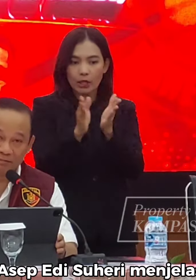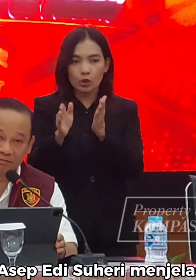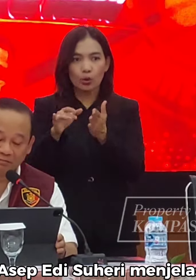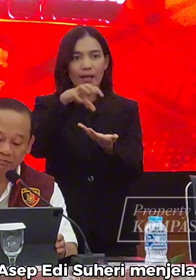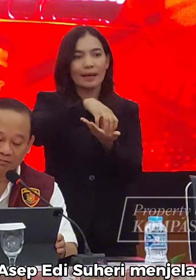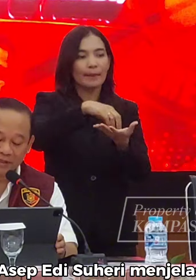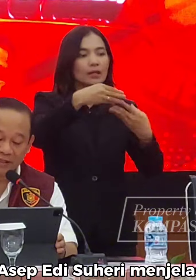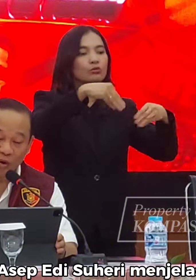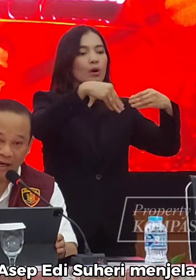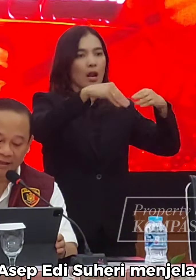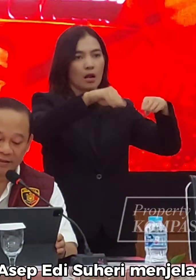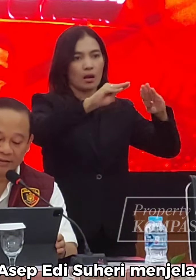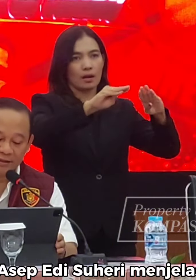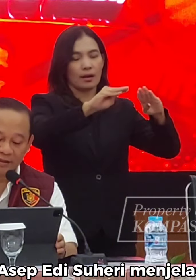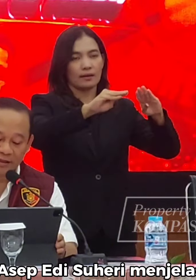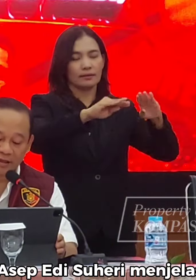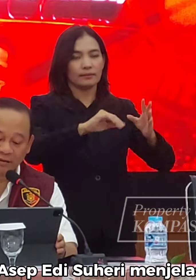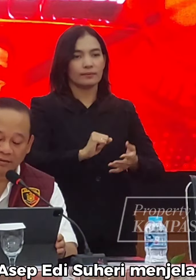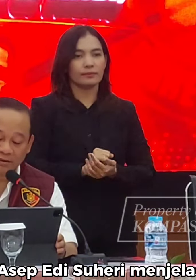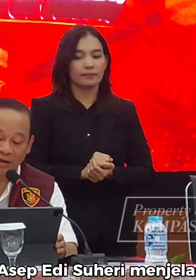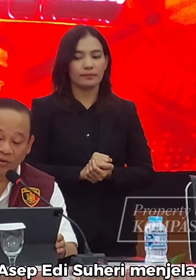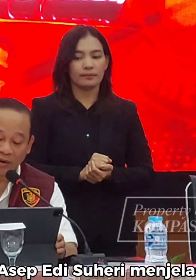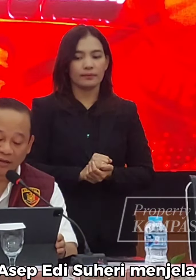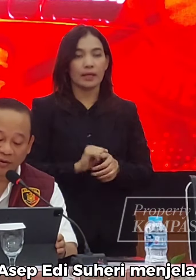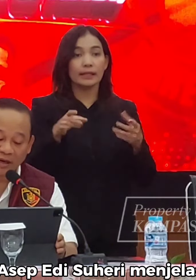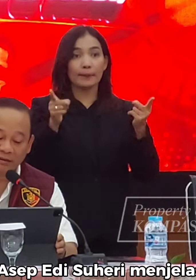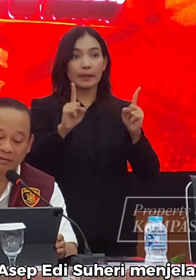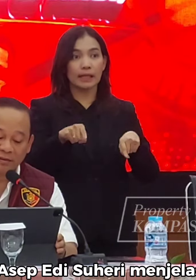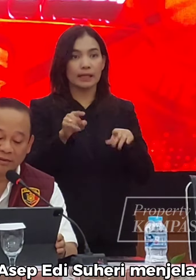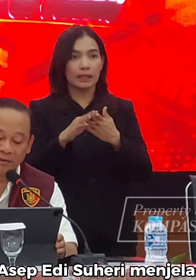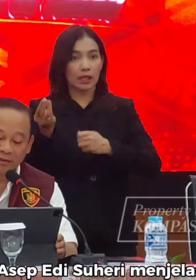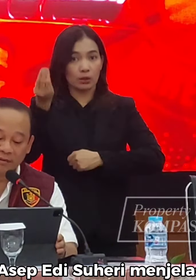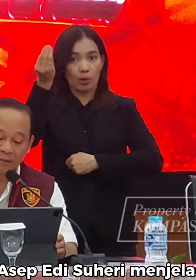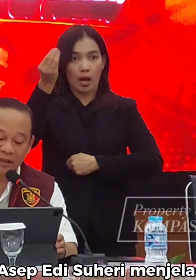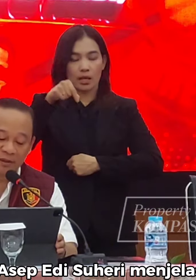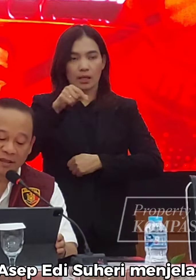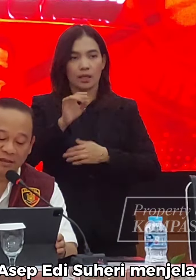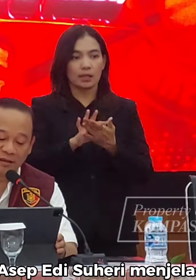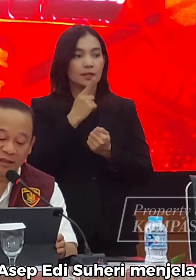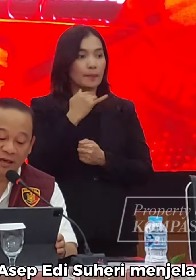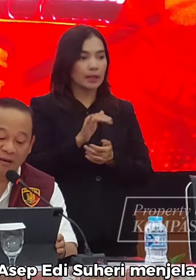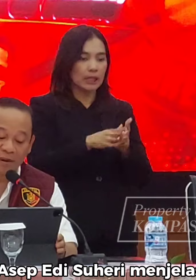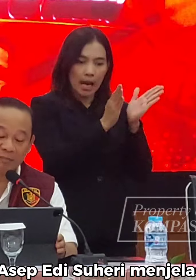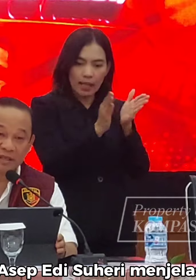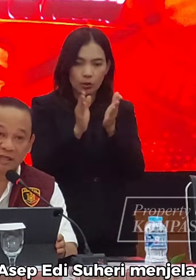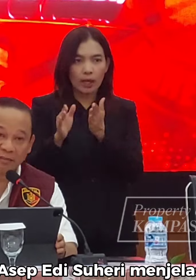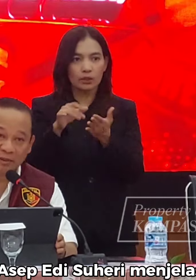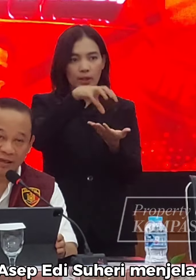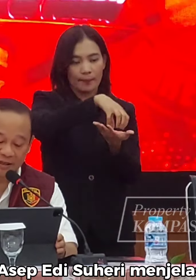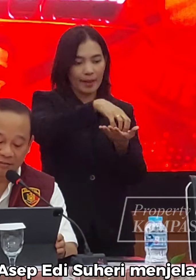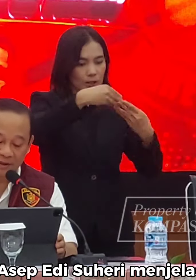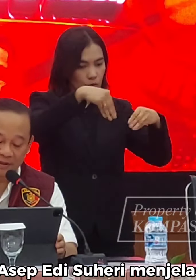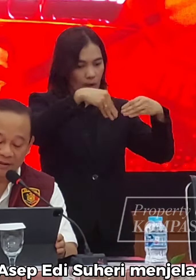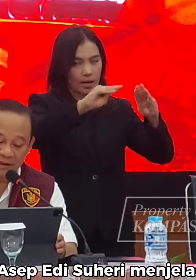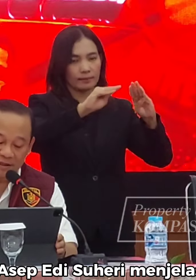bas jadi orang yang selaku koordinator dan apa namanya di lapak bas